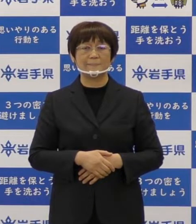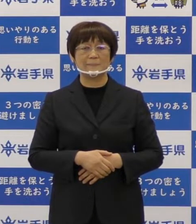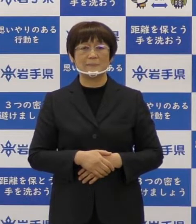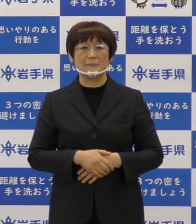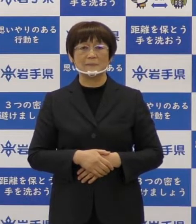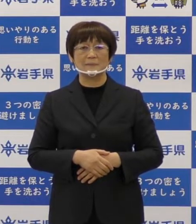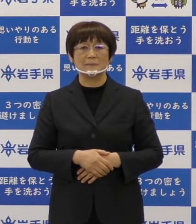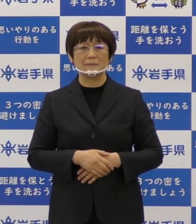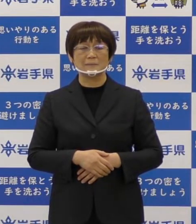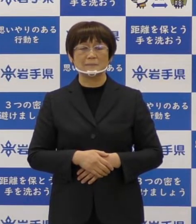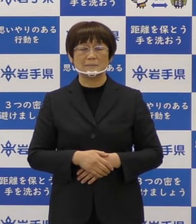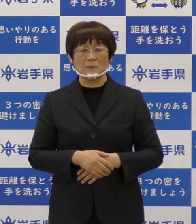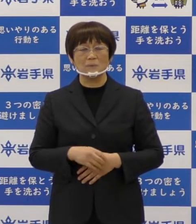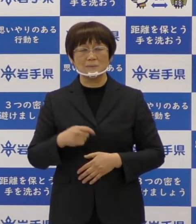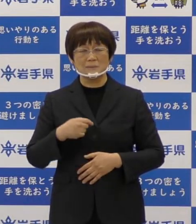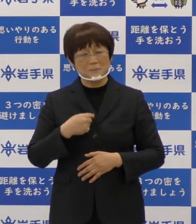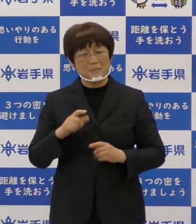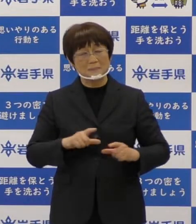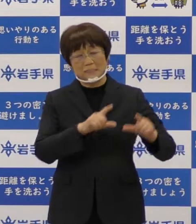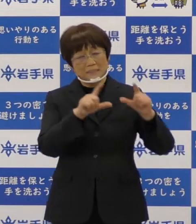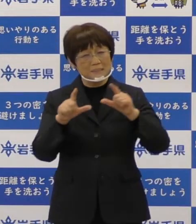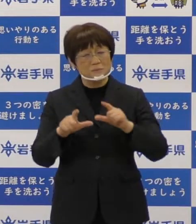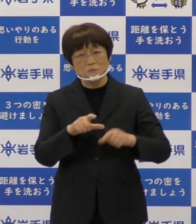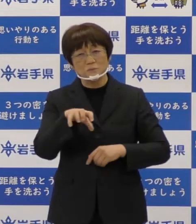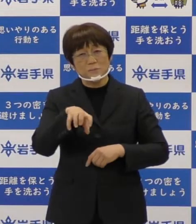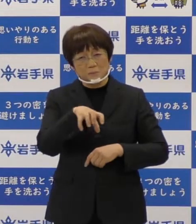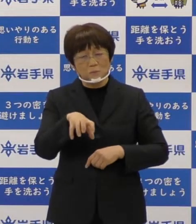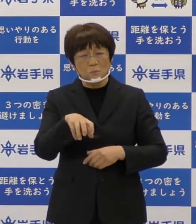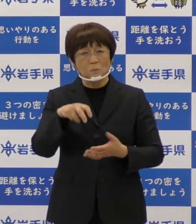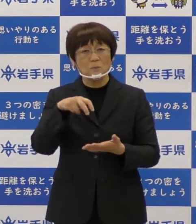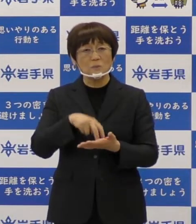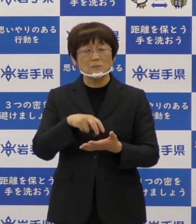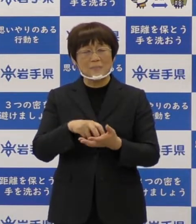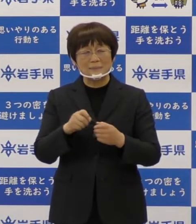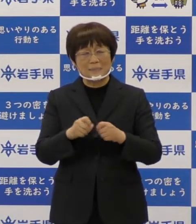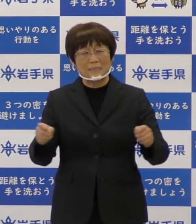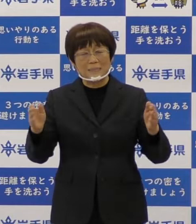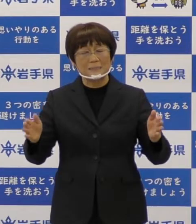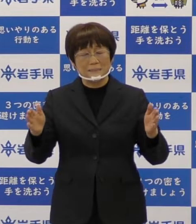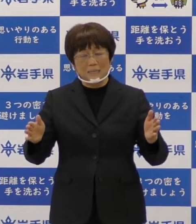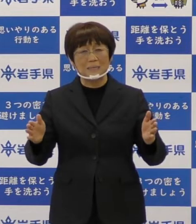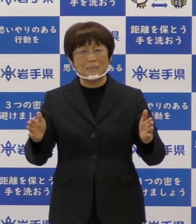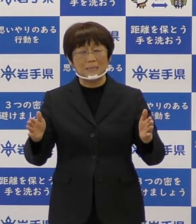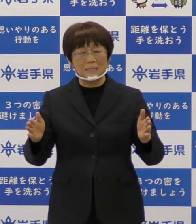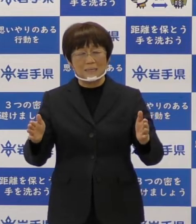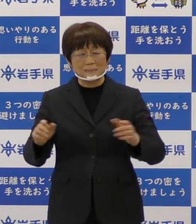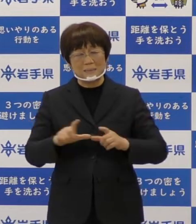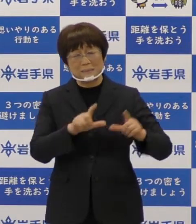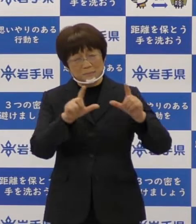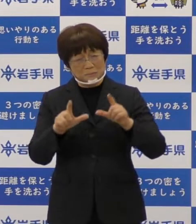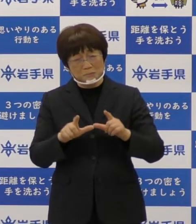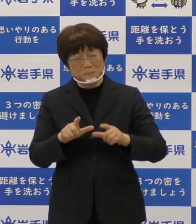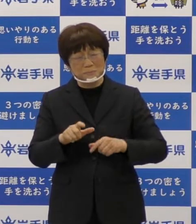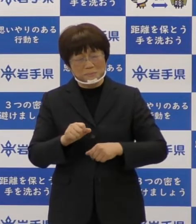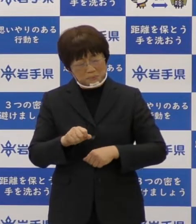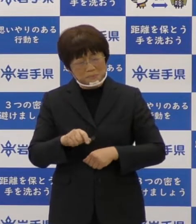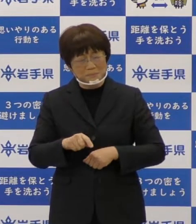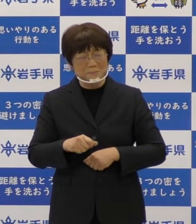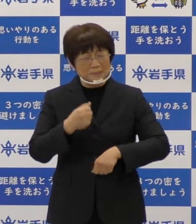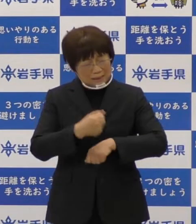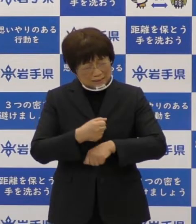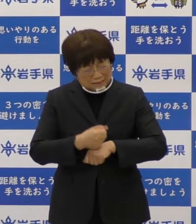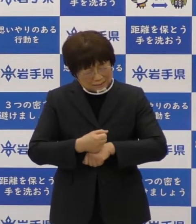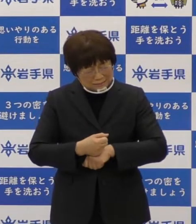住まいとしてはやはり、長い間住むのには、大変